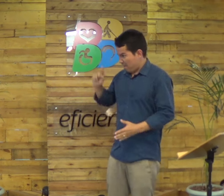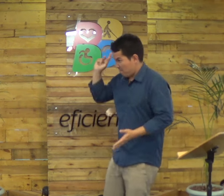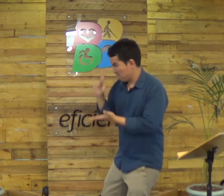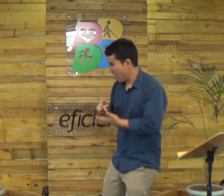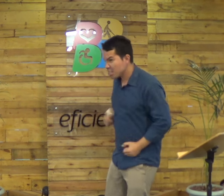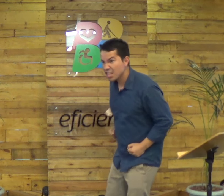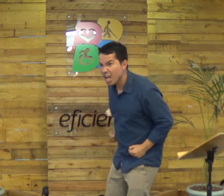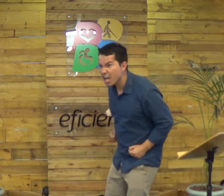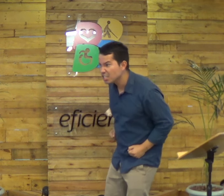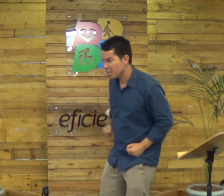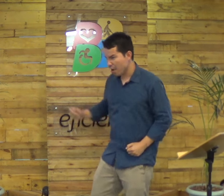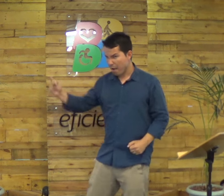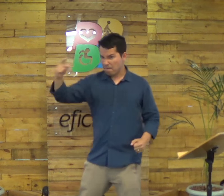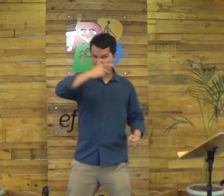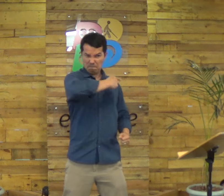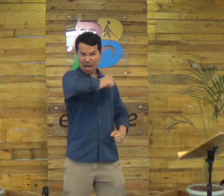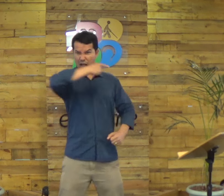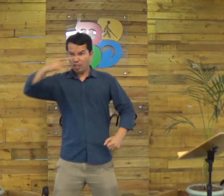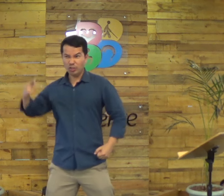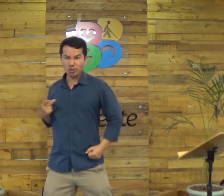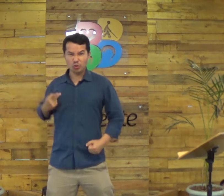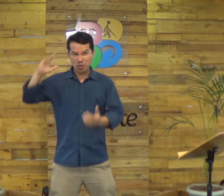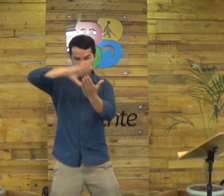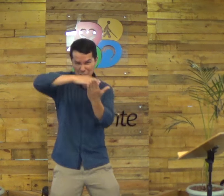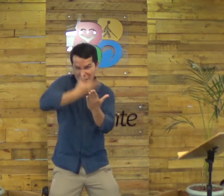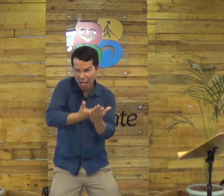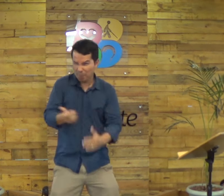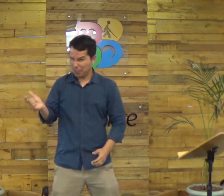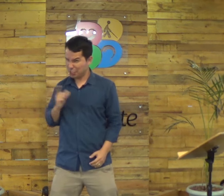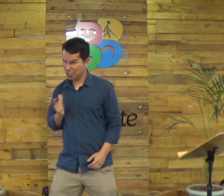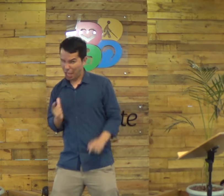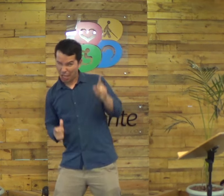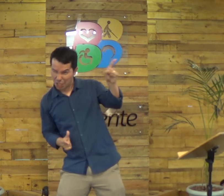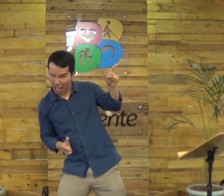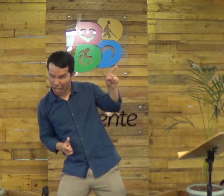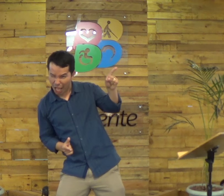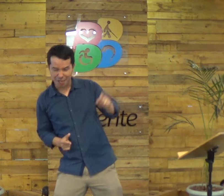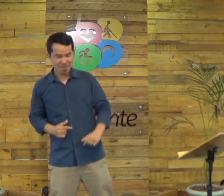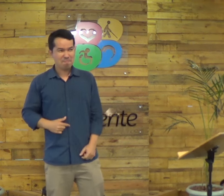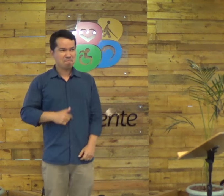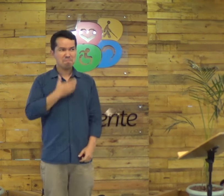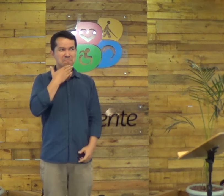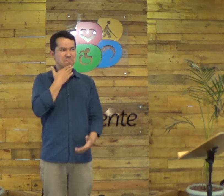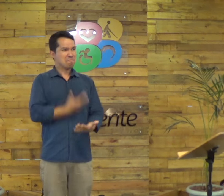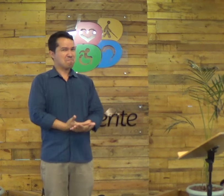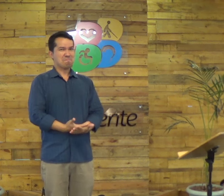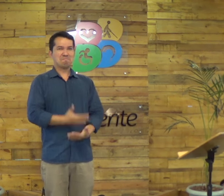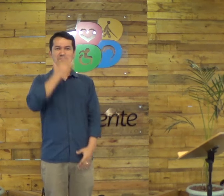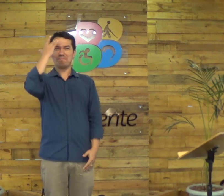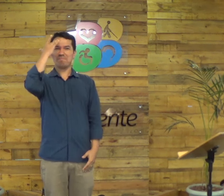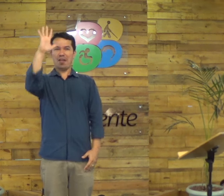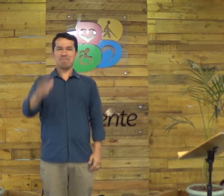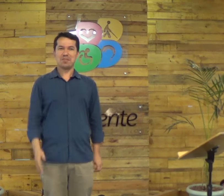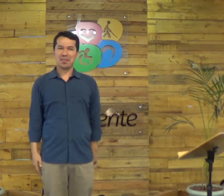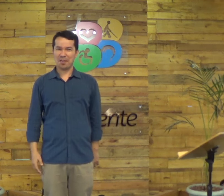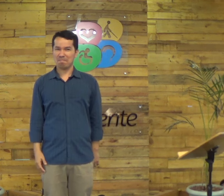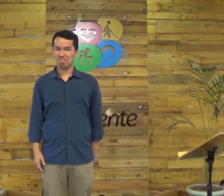mas sério que você sabe, lembra, você é um pastor, e perdi, e eu fico olhando, mas lá em Curitiba tem